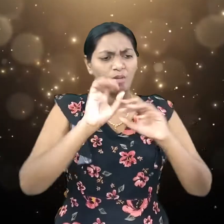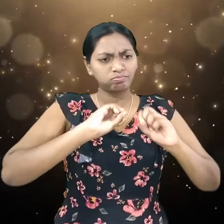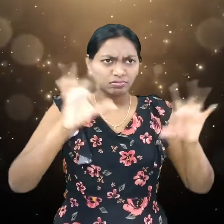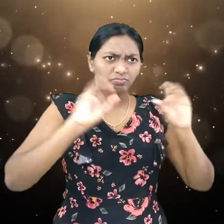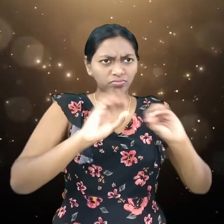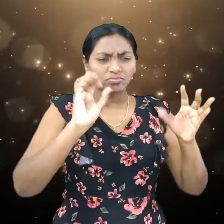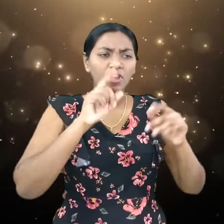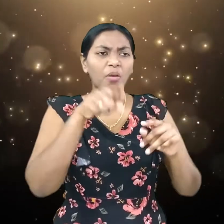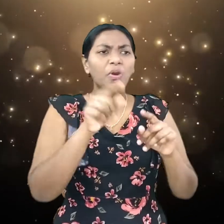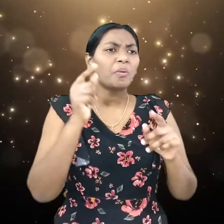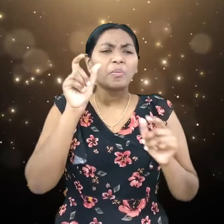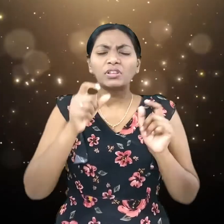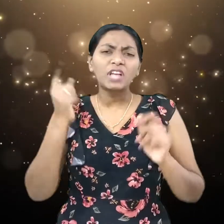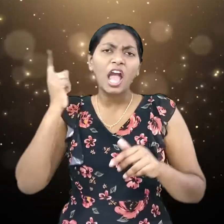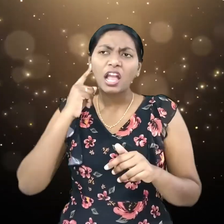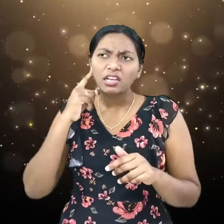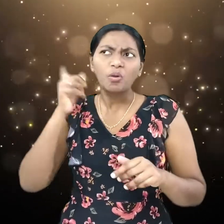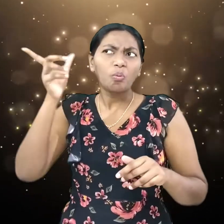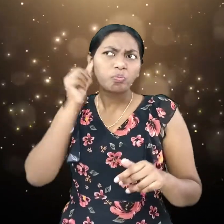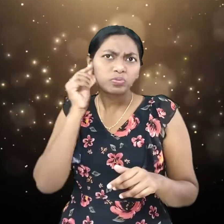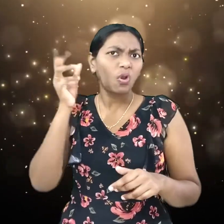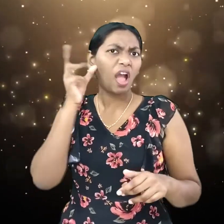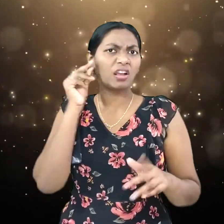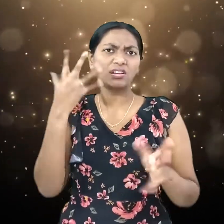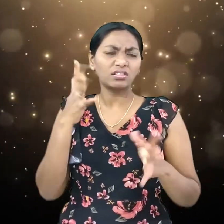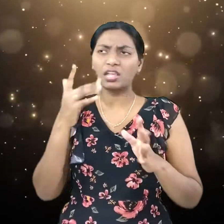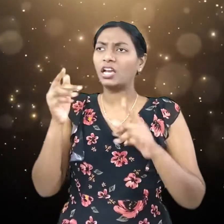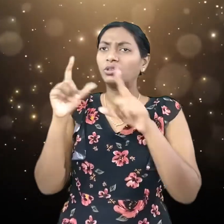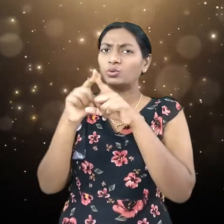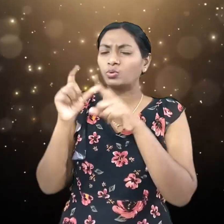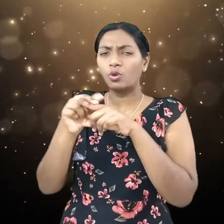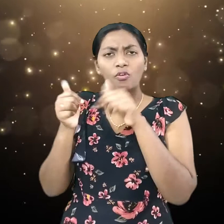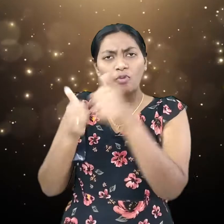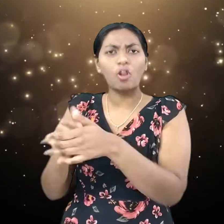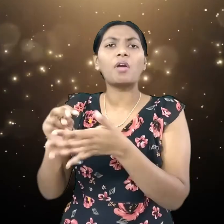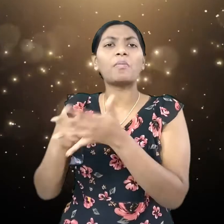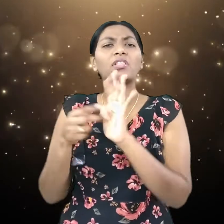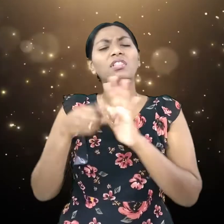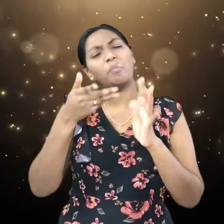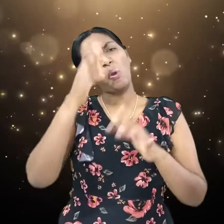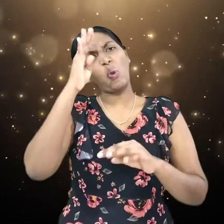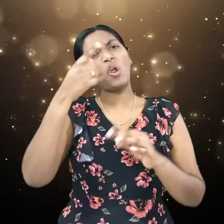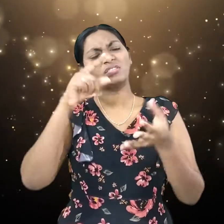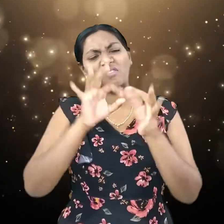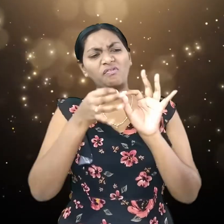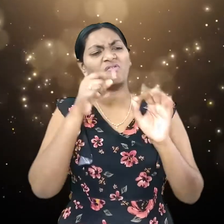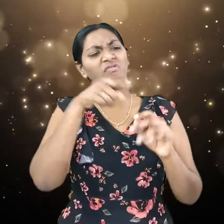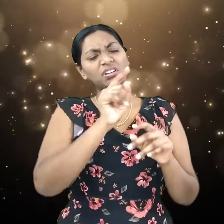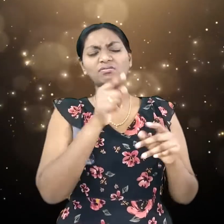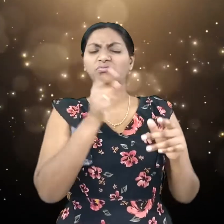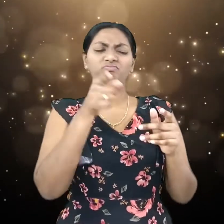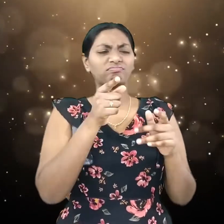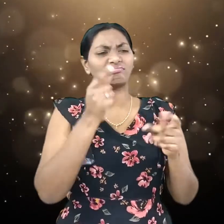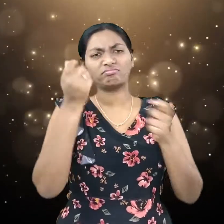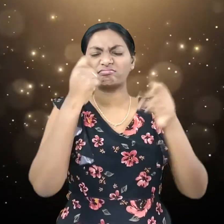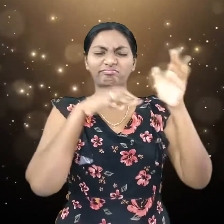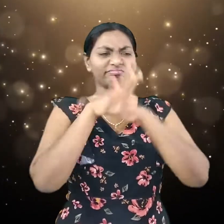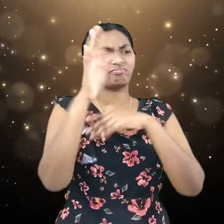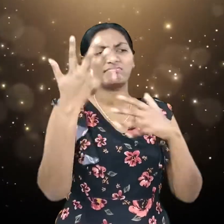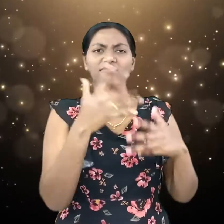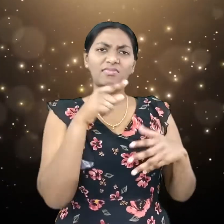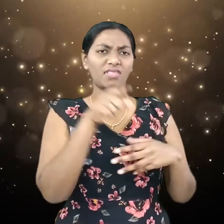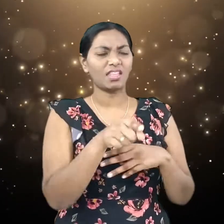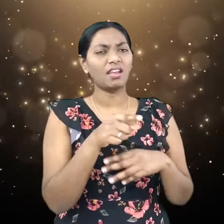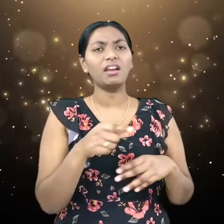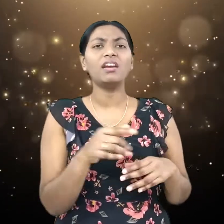उन अविश्वासियों के लिए जिनकी बुद्धि को इस संसार के ईश्वर ने अंधी कर दी है, ताकि मसीह